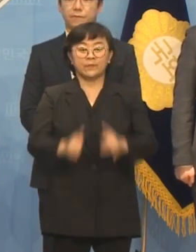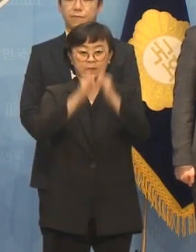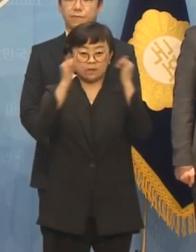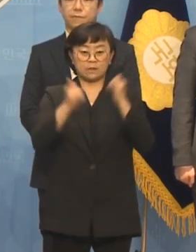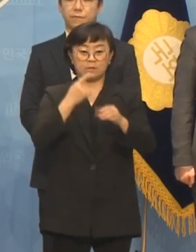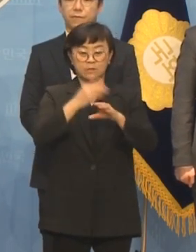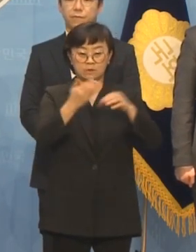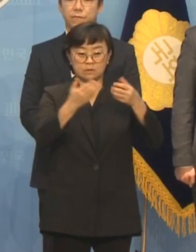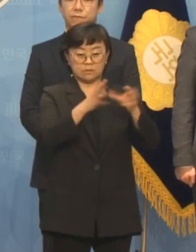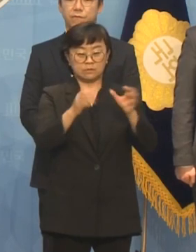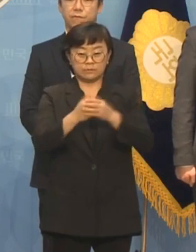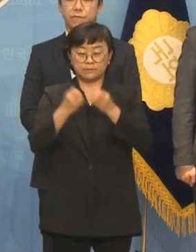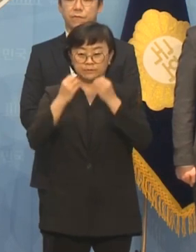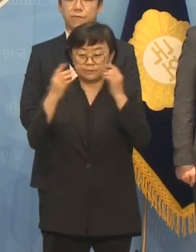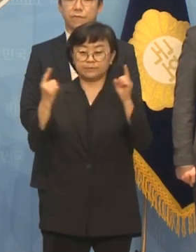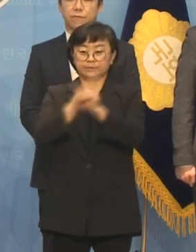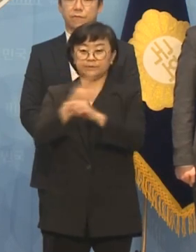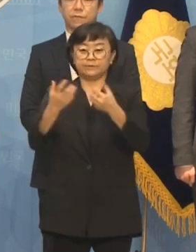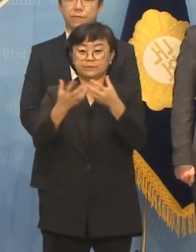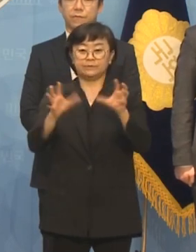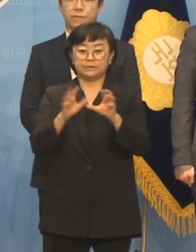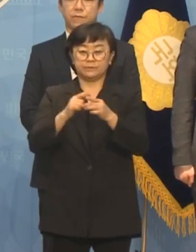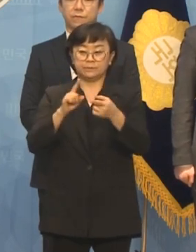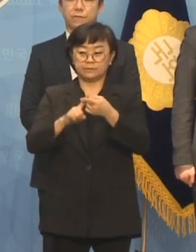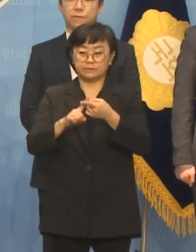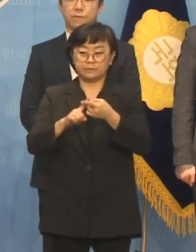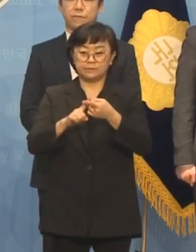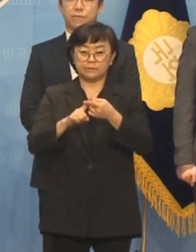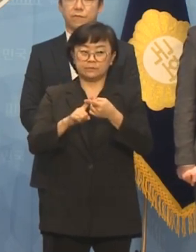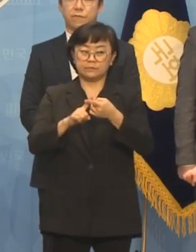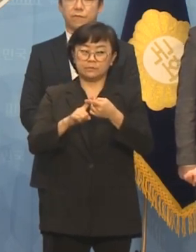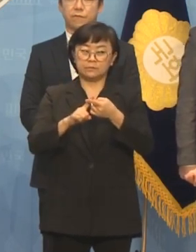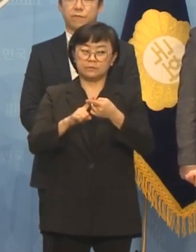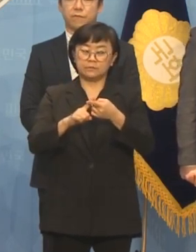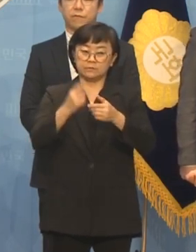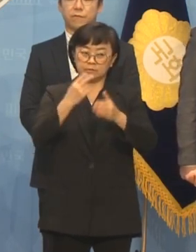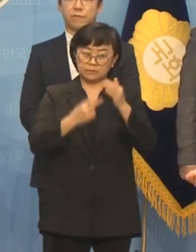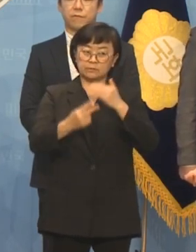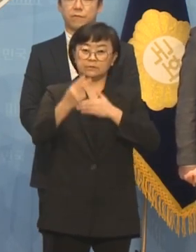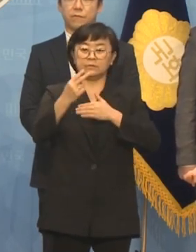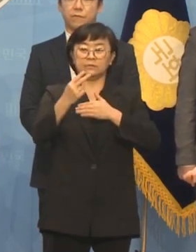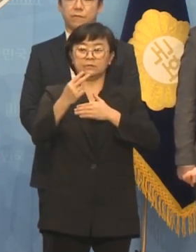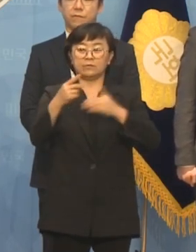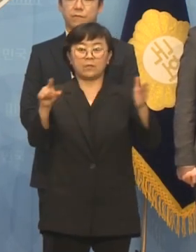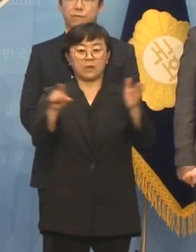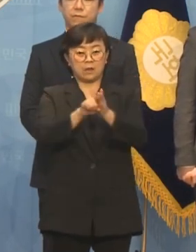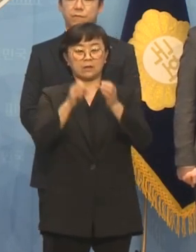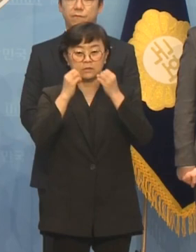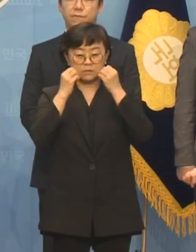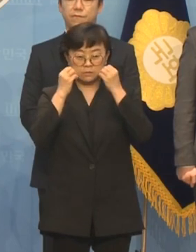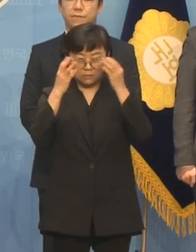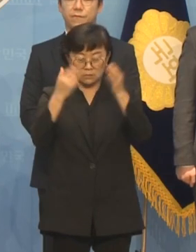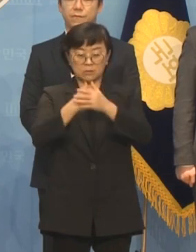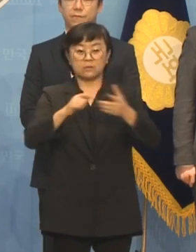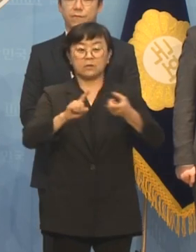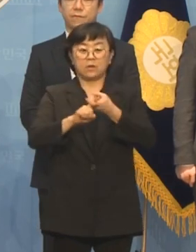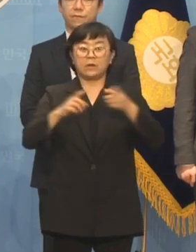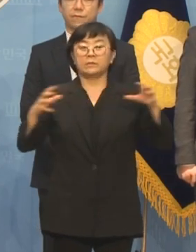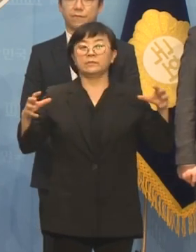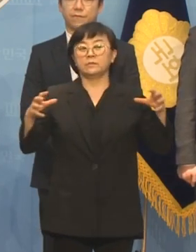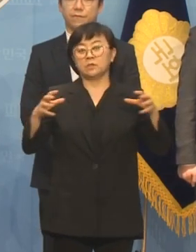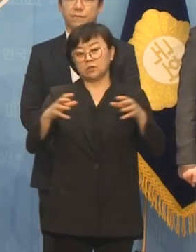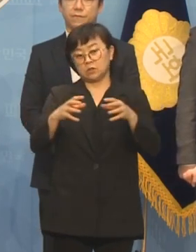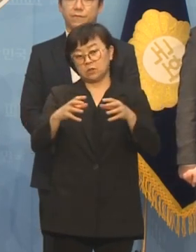사회민주당과 개혁연합신당이 신진보 노선을 바탕으로 비전과 신뢰의 새로운 연합정치를 제시하는